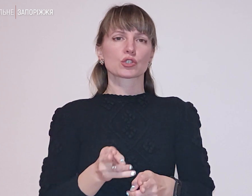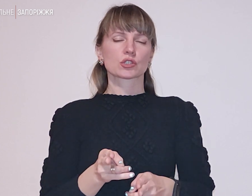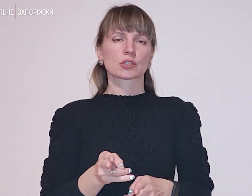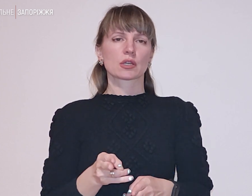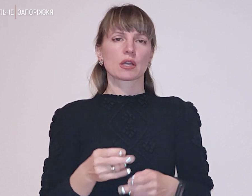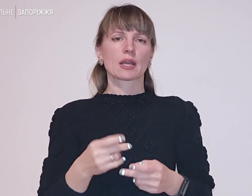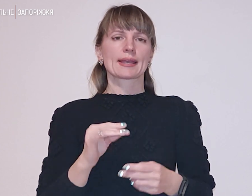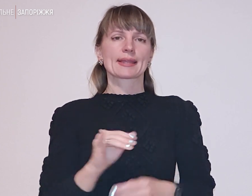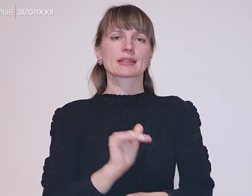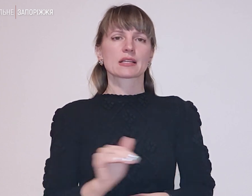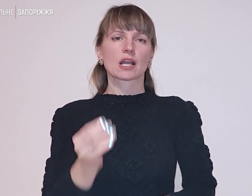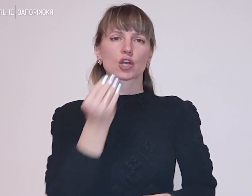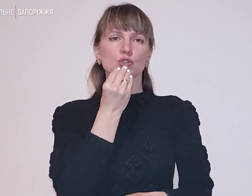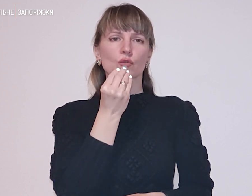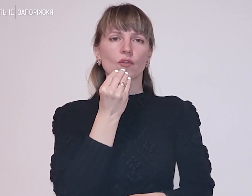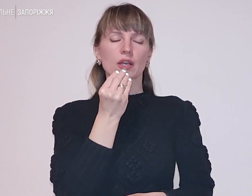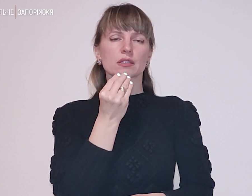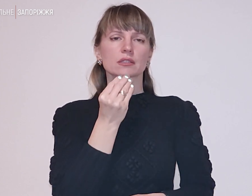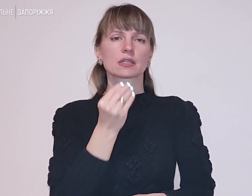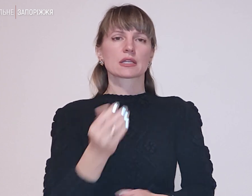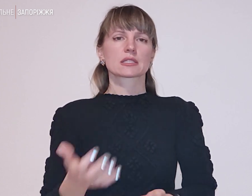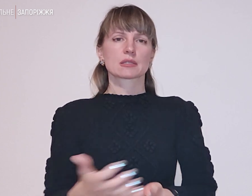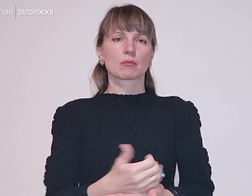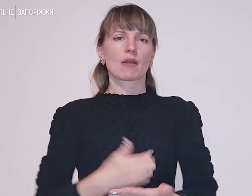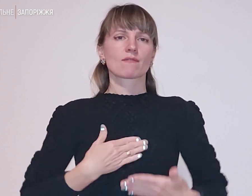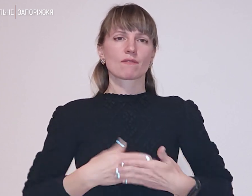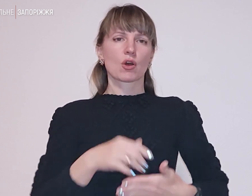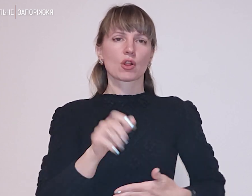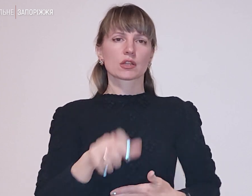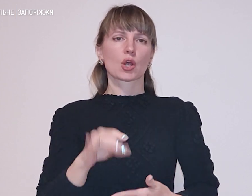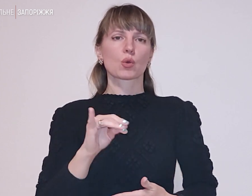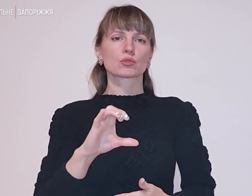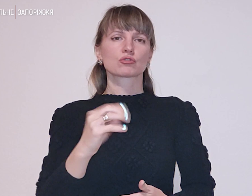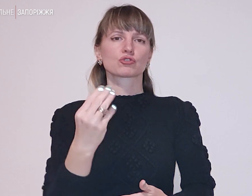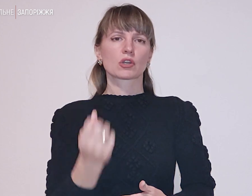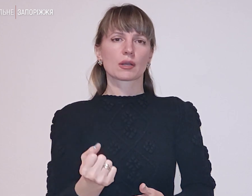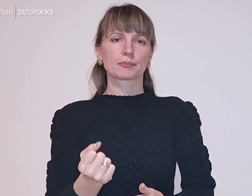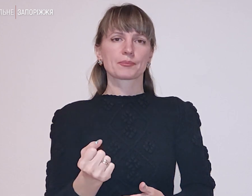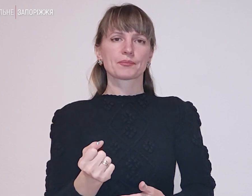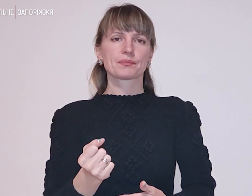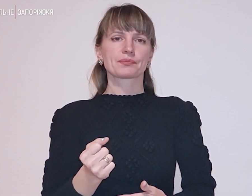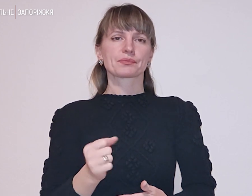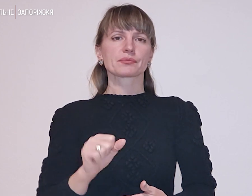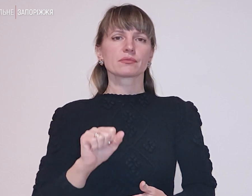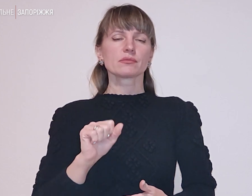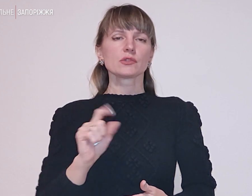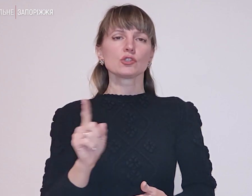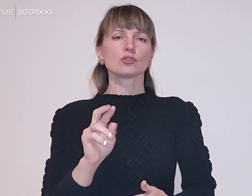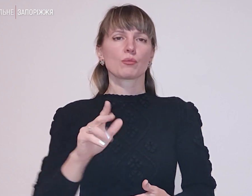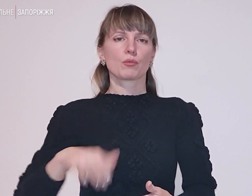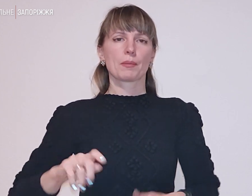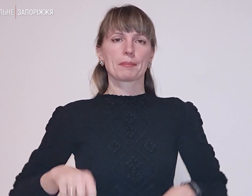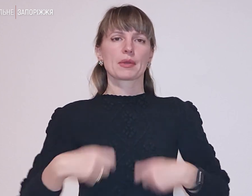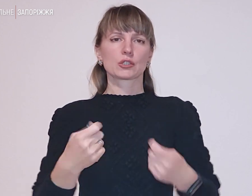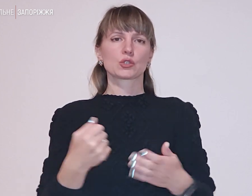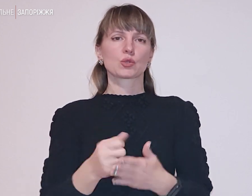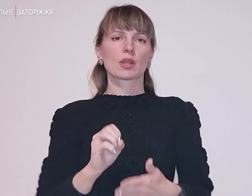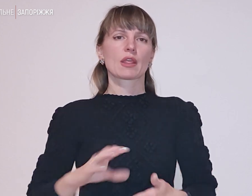та дитяче харчування збирали волонтери у Сполучених Штатах Америки, аби потім передати до Європи і звідти